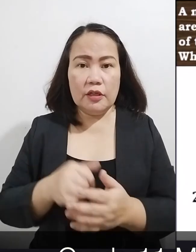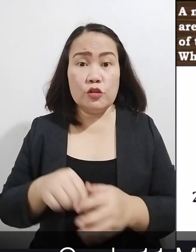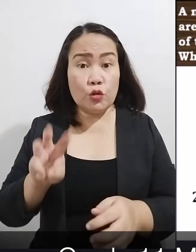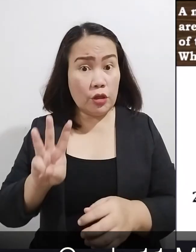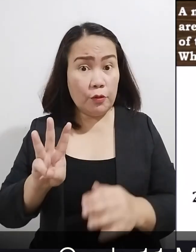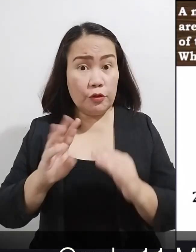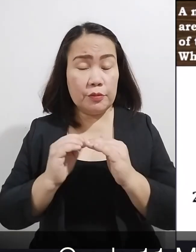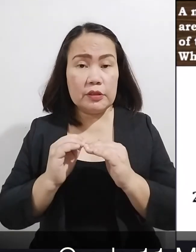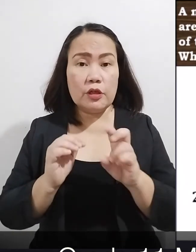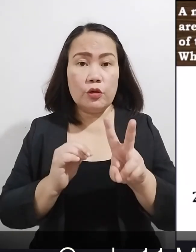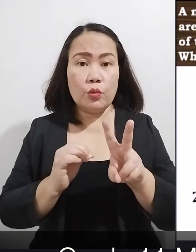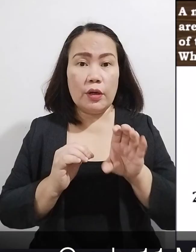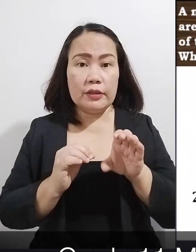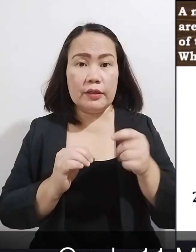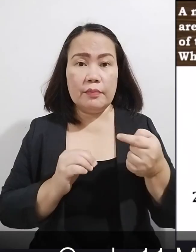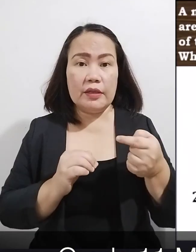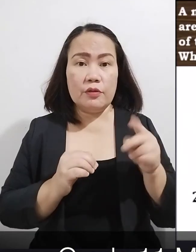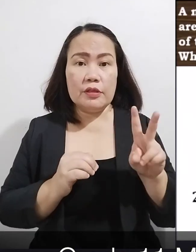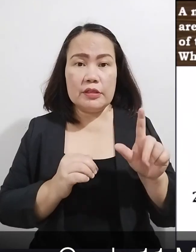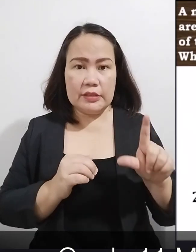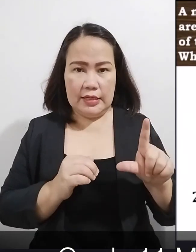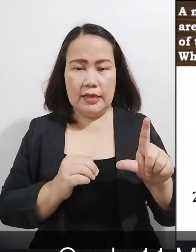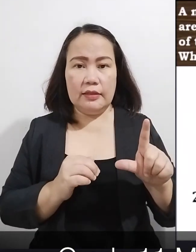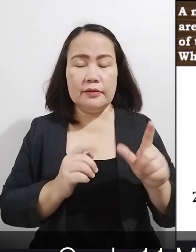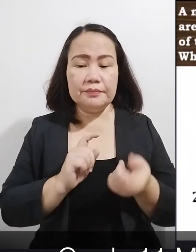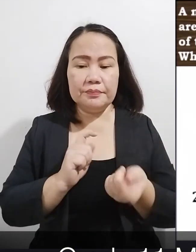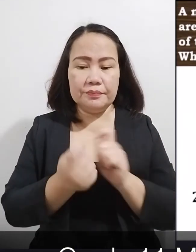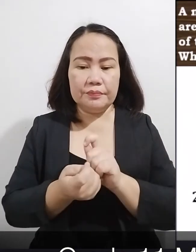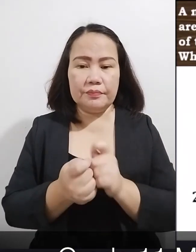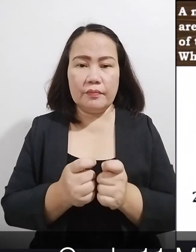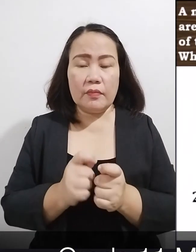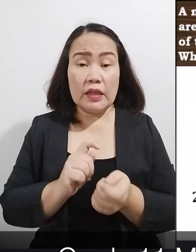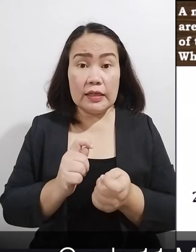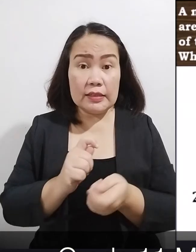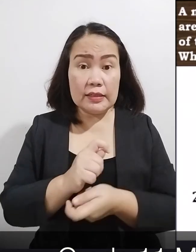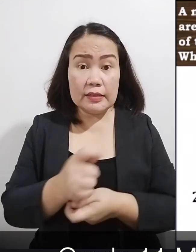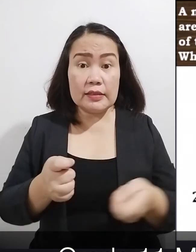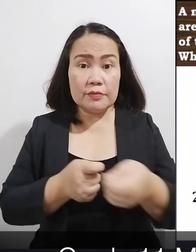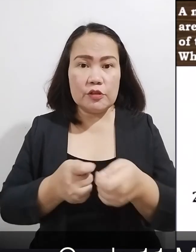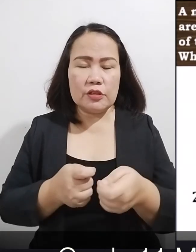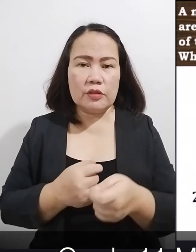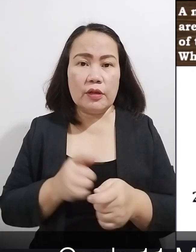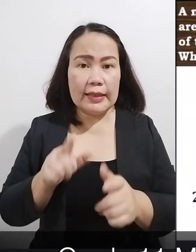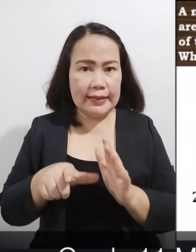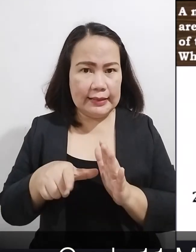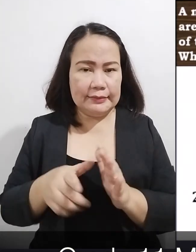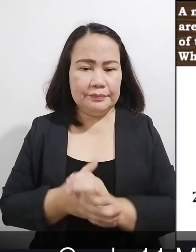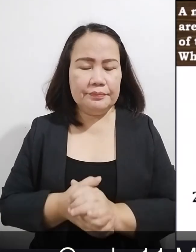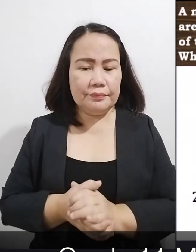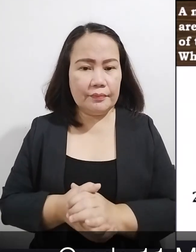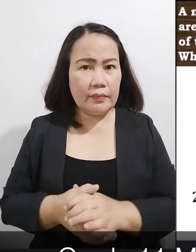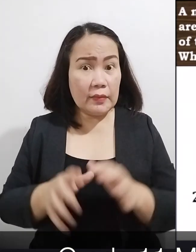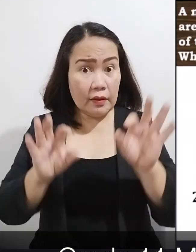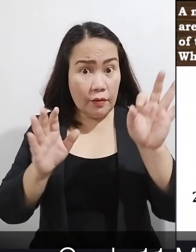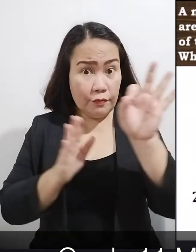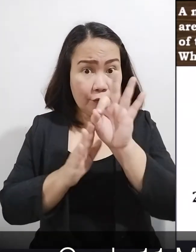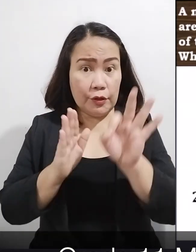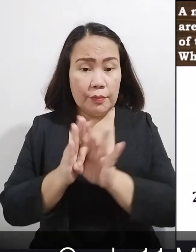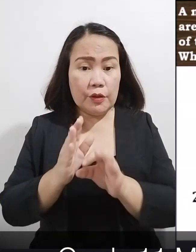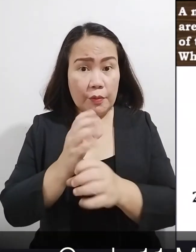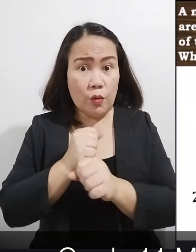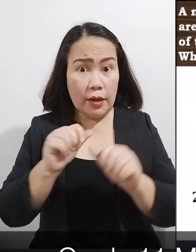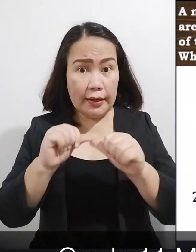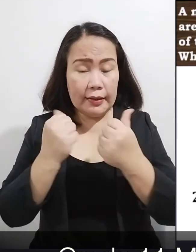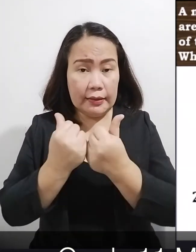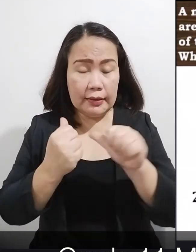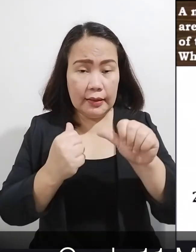Ayan, W equals 200 minus L. Substitute natin ito mamaya. Okay, formula para makuha ang